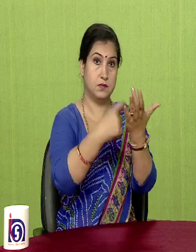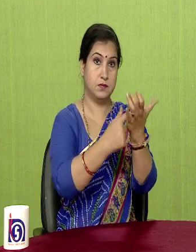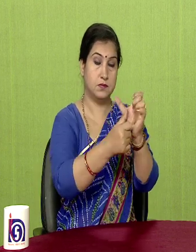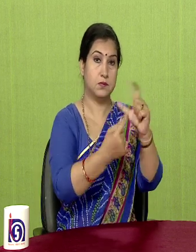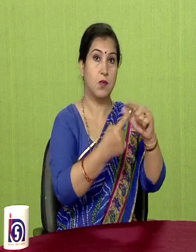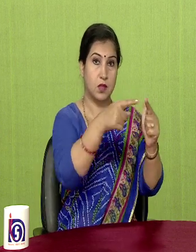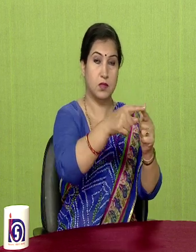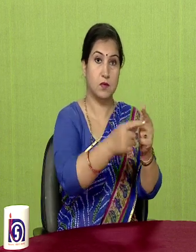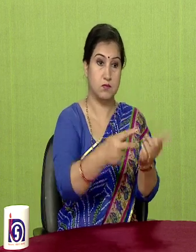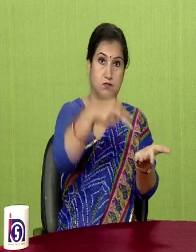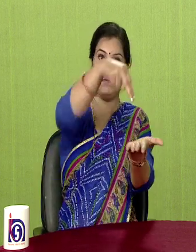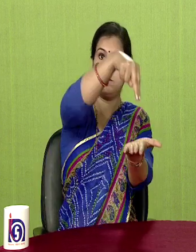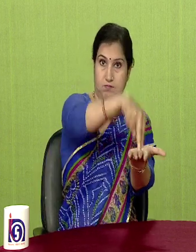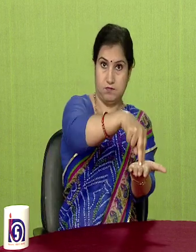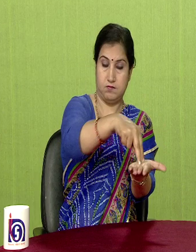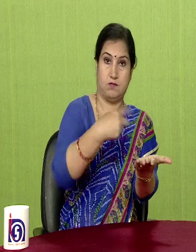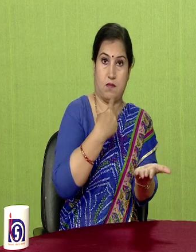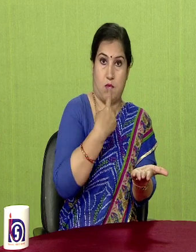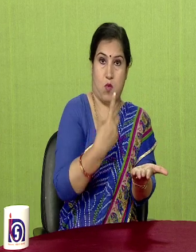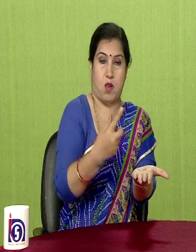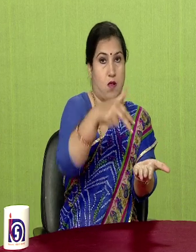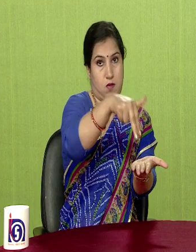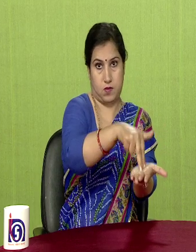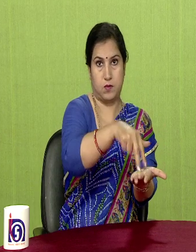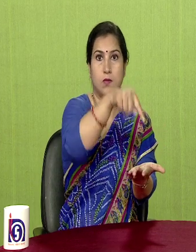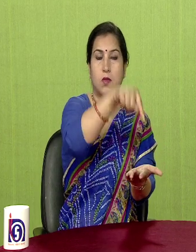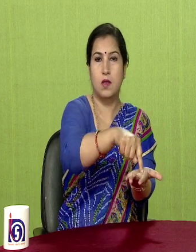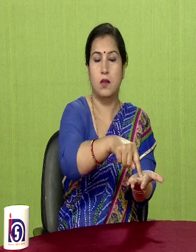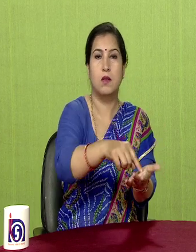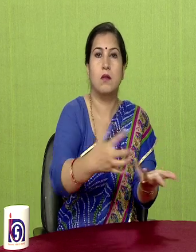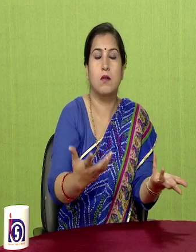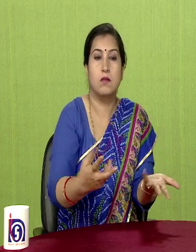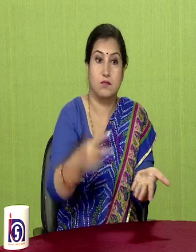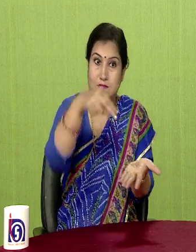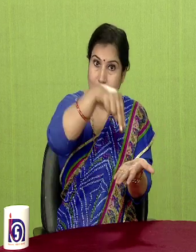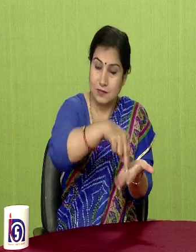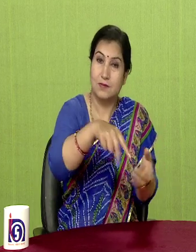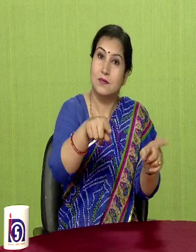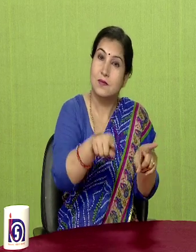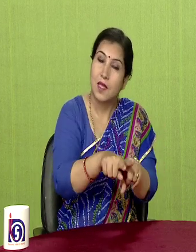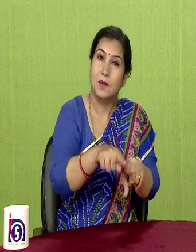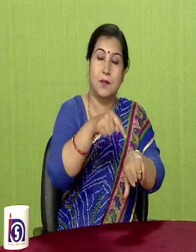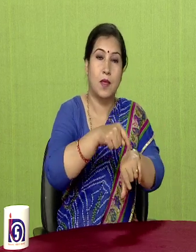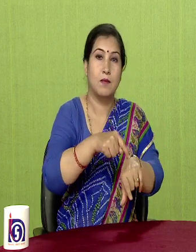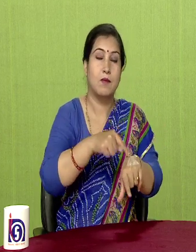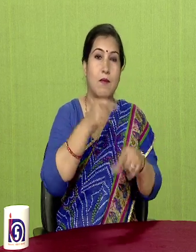भरत जब बोलने के लिए खड़े होते हैं तो उनकी आंखें प्रेम से डबडबा जाती